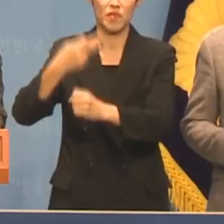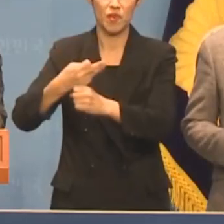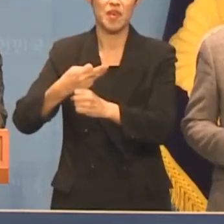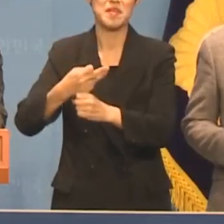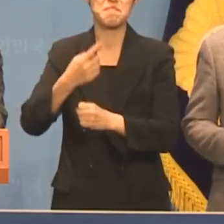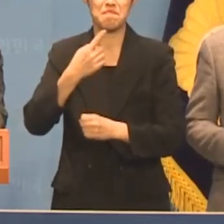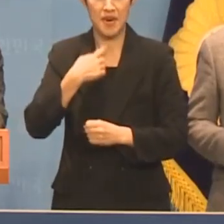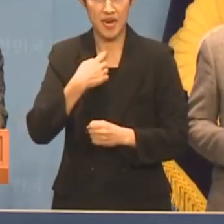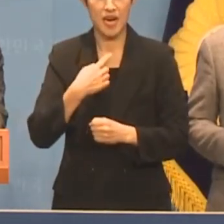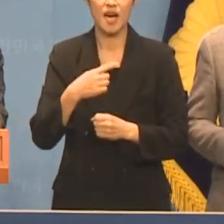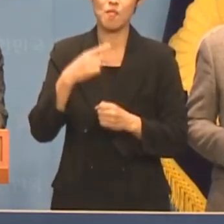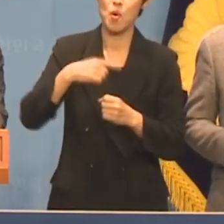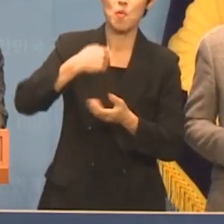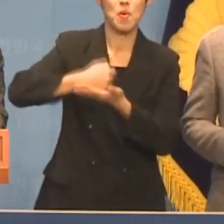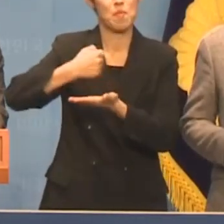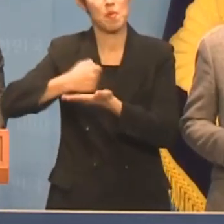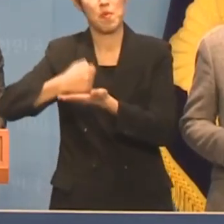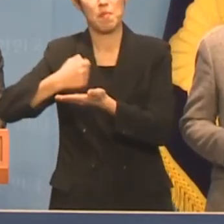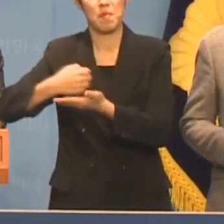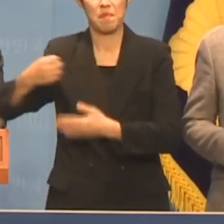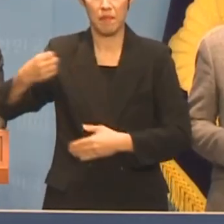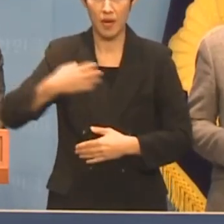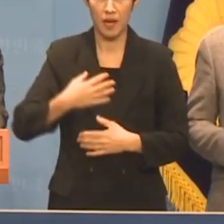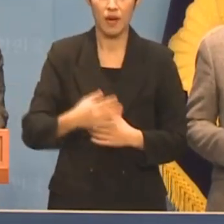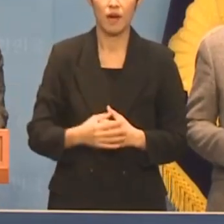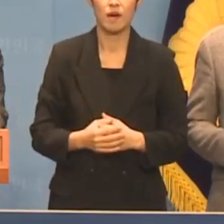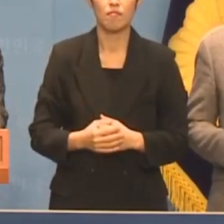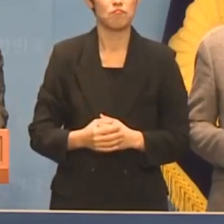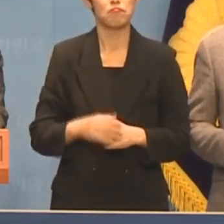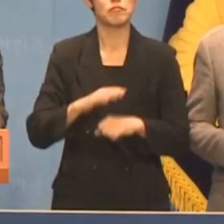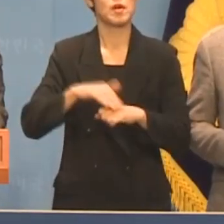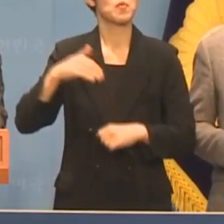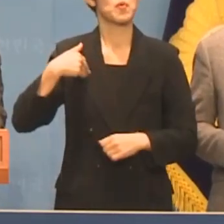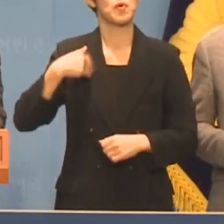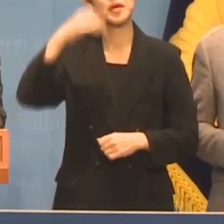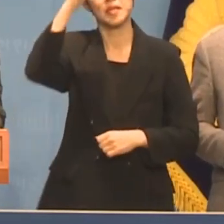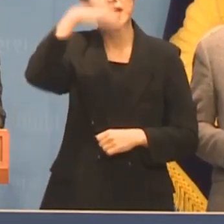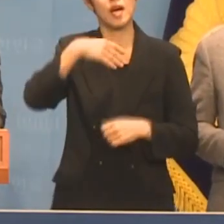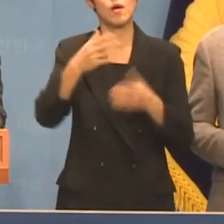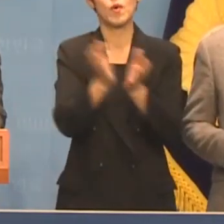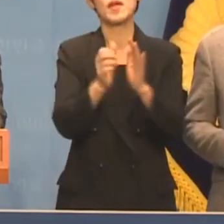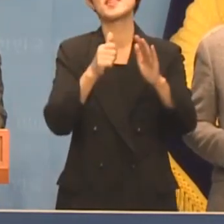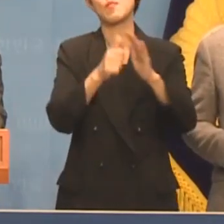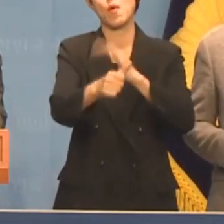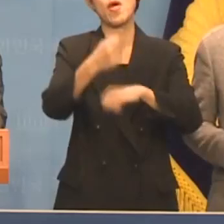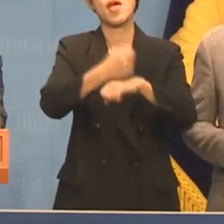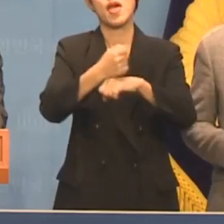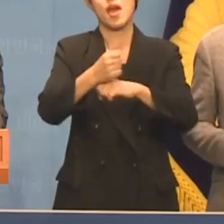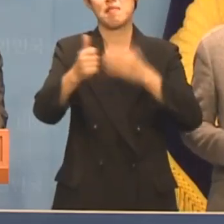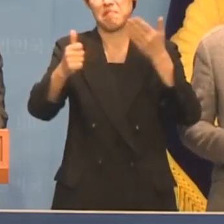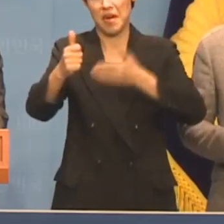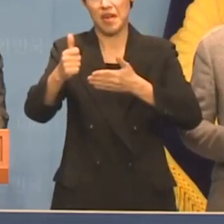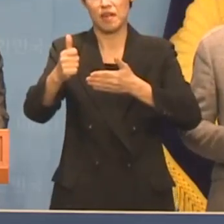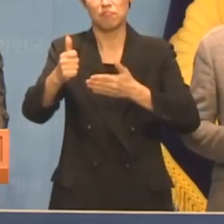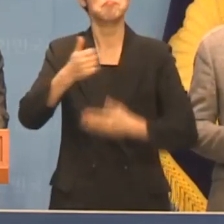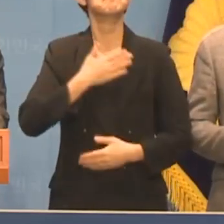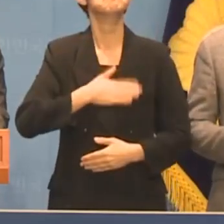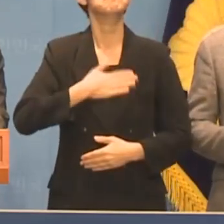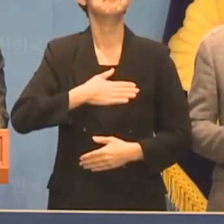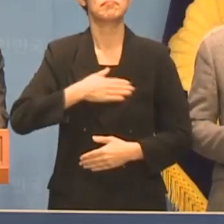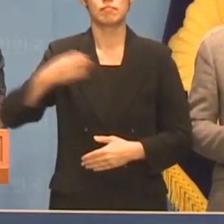됐고 무엇이 어떻고 막 떠들다가 내가 잘 모르겠고 그냥 원내대표 나가라 그랬더니